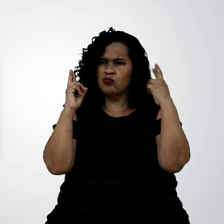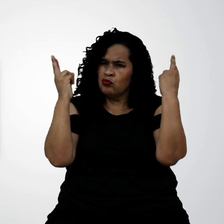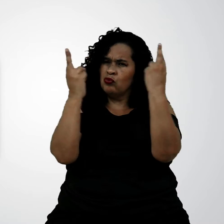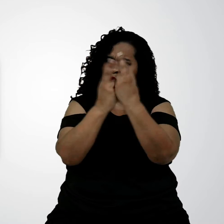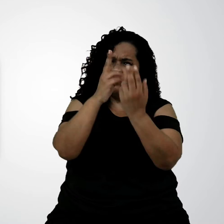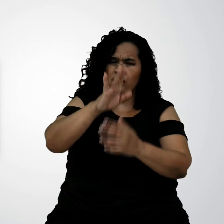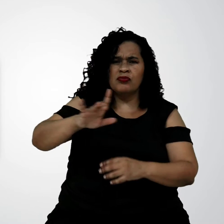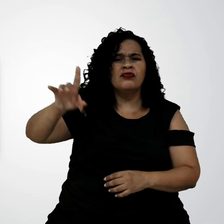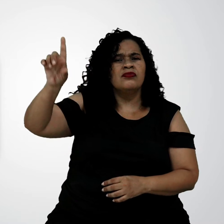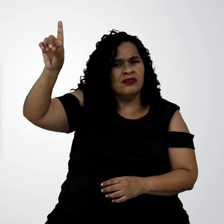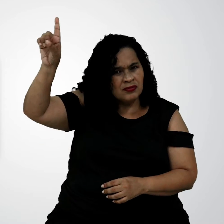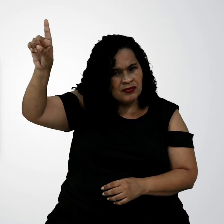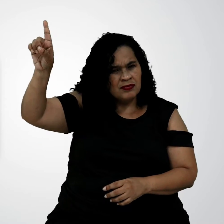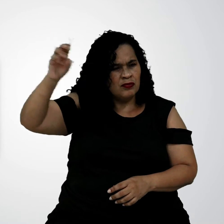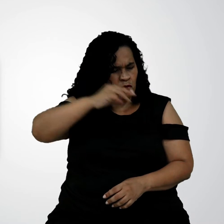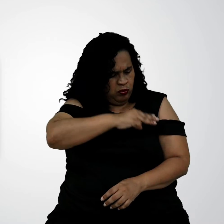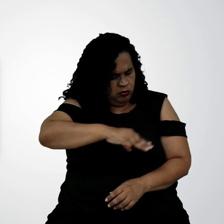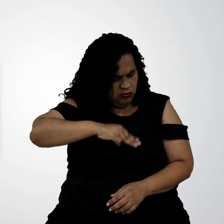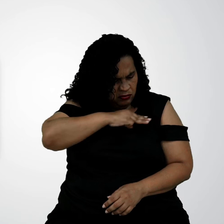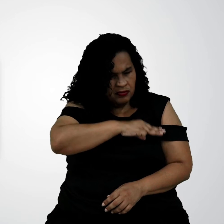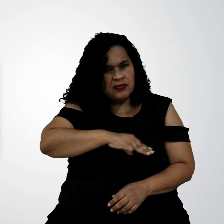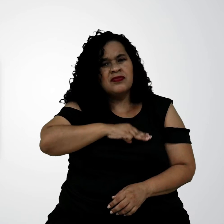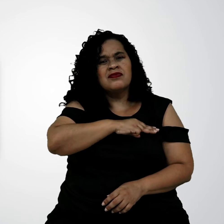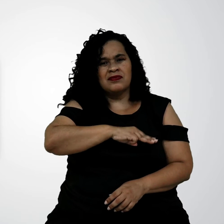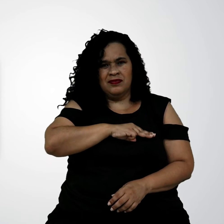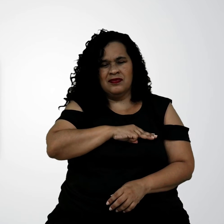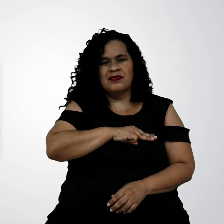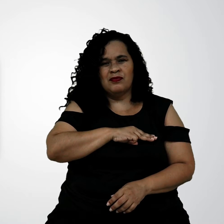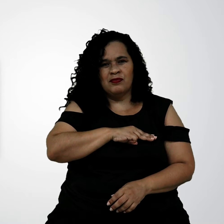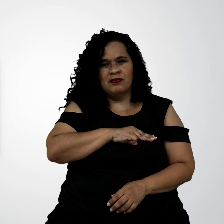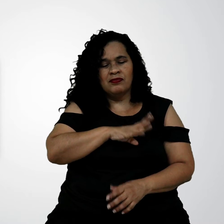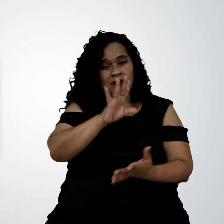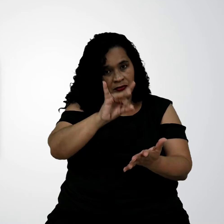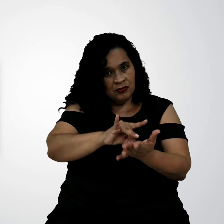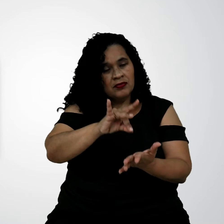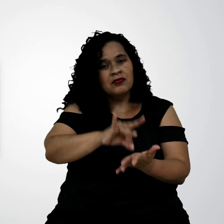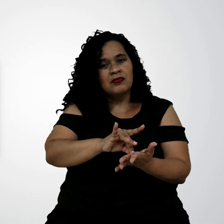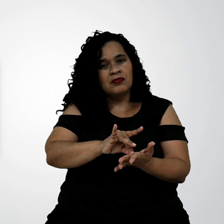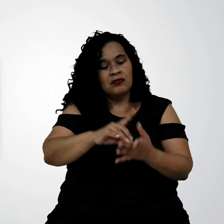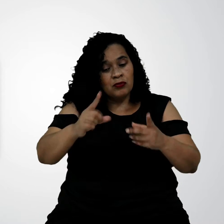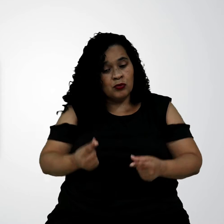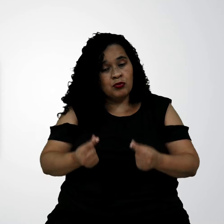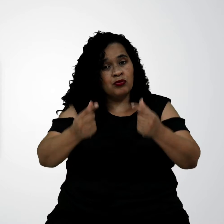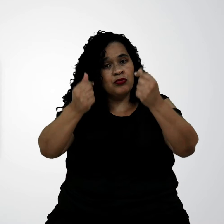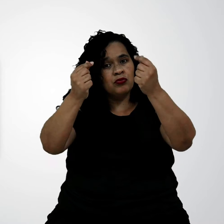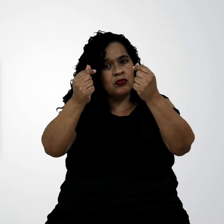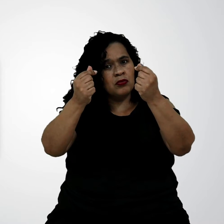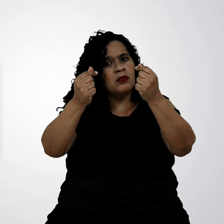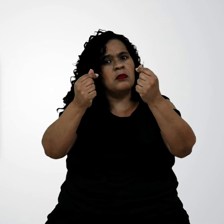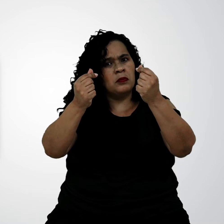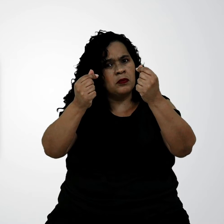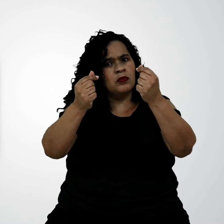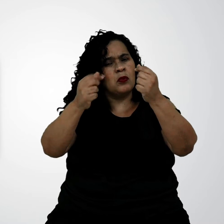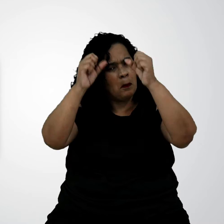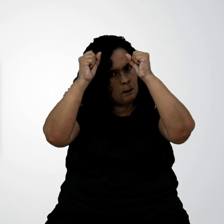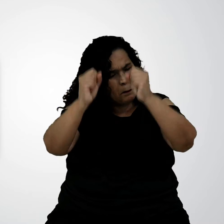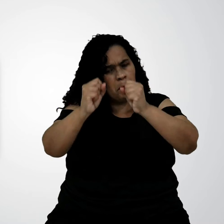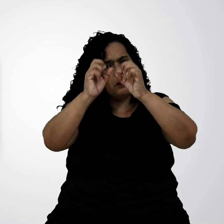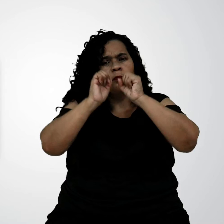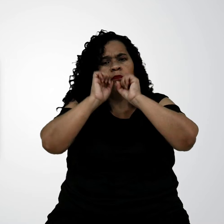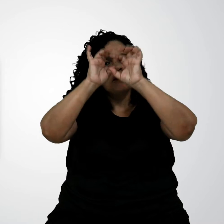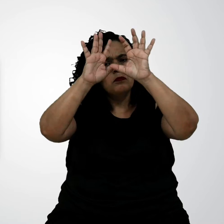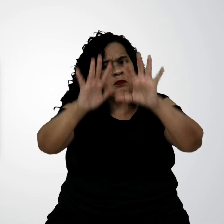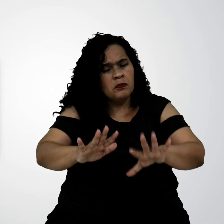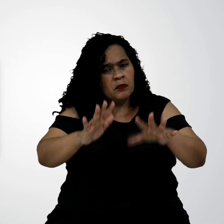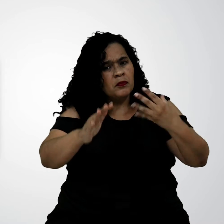assistenciais, missionárias, através do dinheiro. O dinheiro pode ser uma ferramenta abençoadora